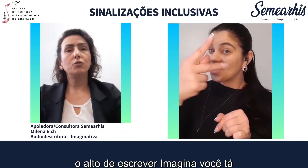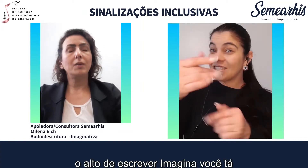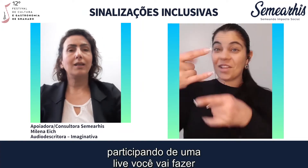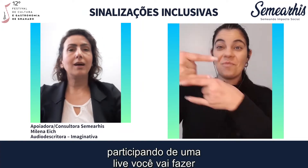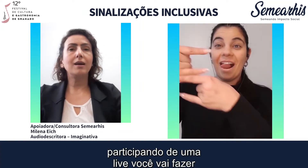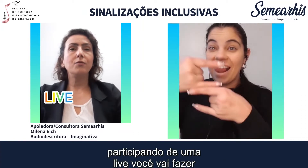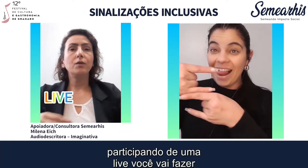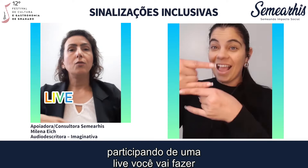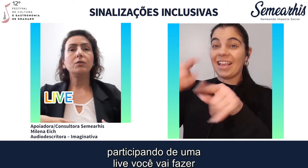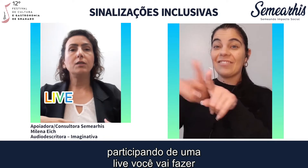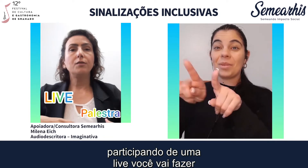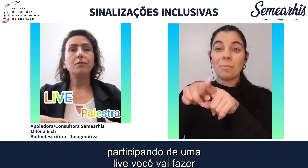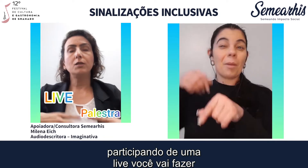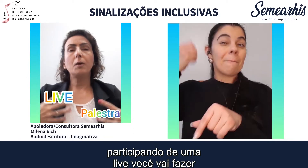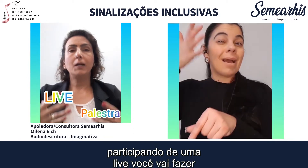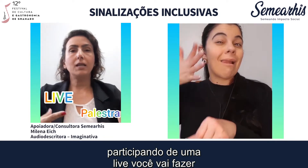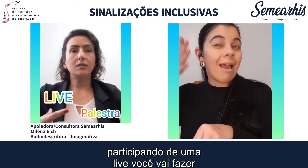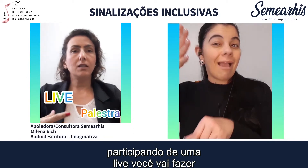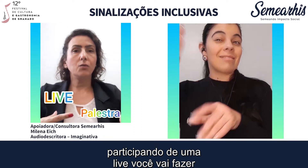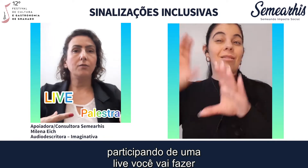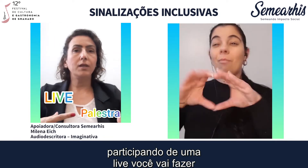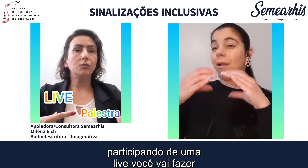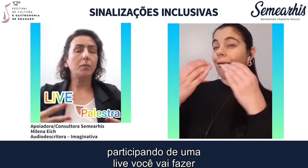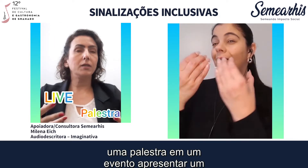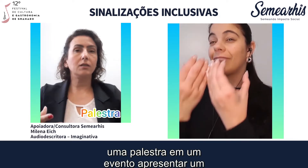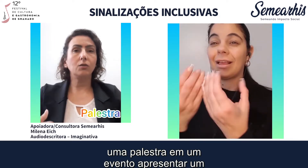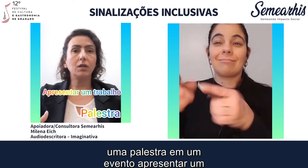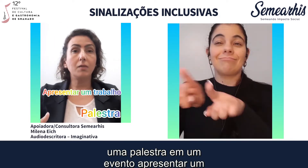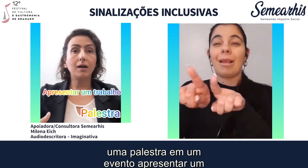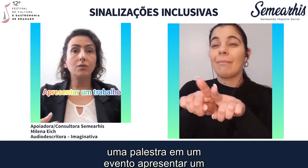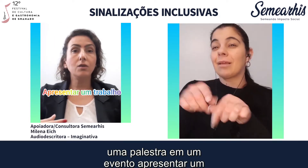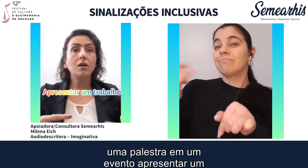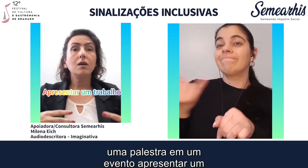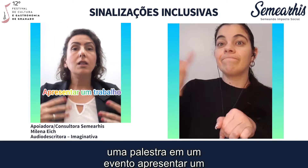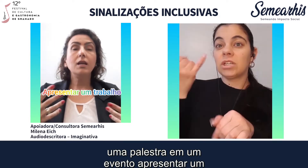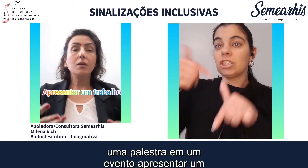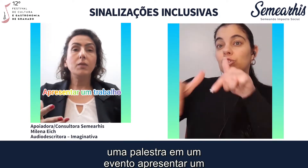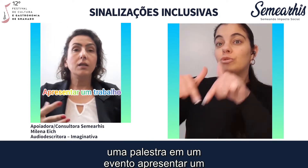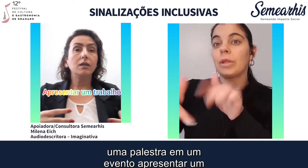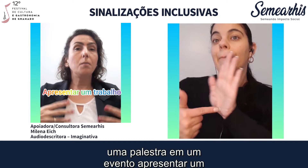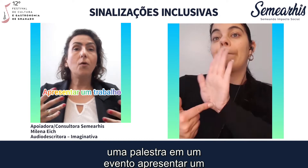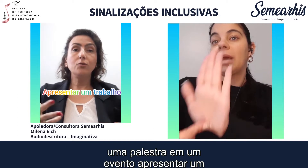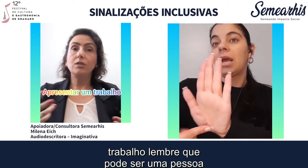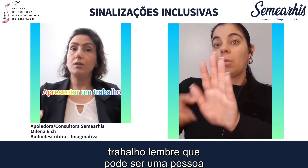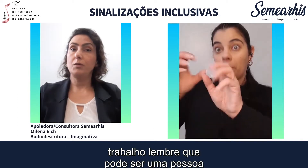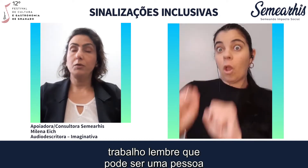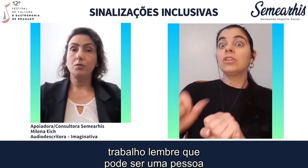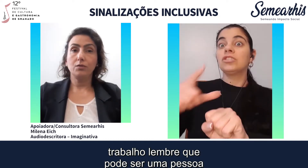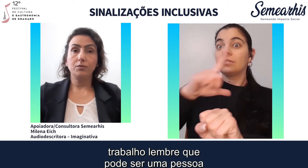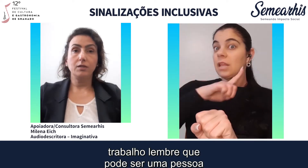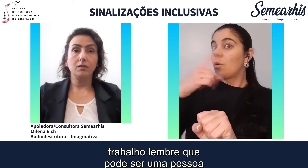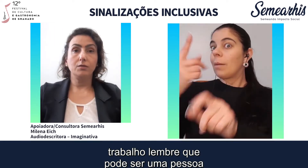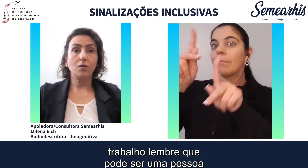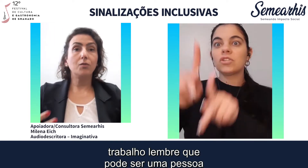participando de uma live, você vai fazer uma palestra em um evento, apresentar um trabalho. Lembre que pode ter uma pessoa